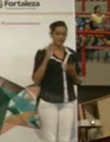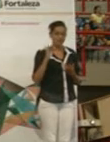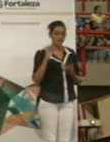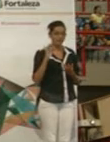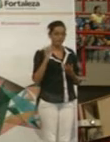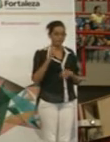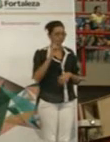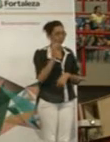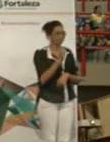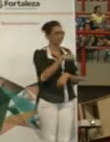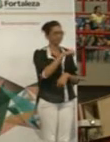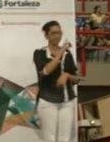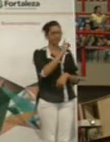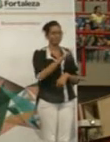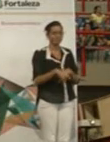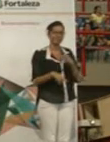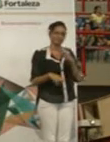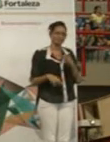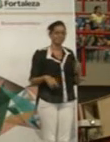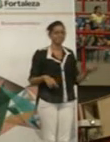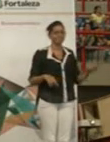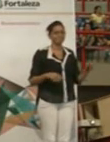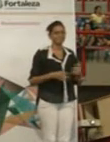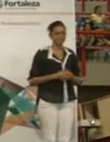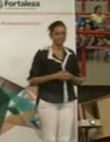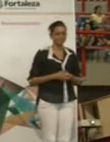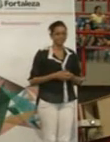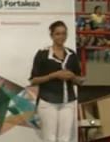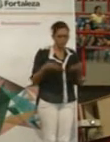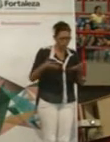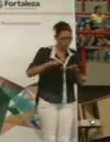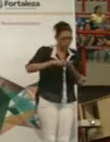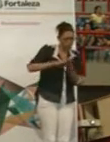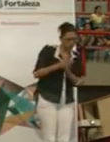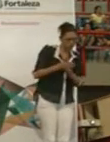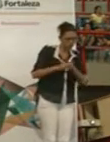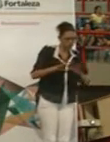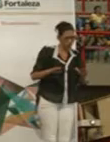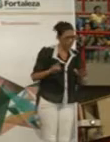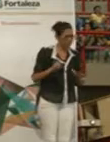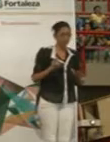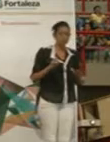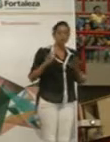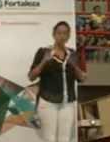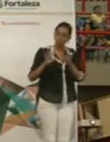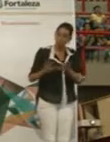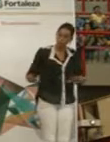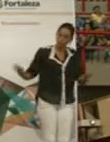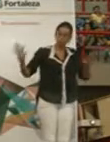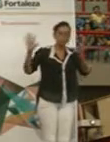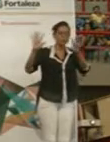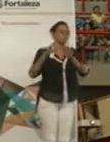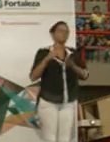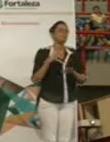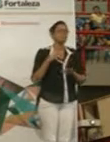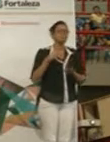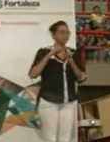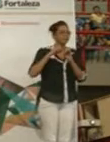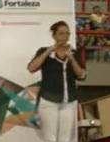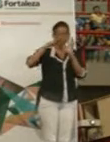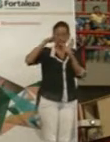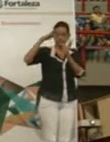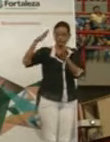futebol. Ele é na sociedade europeia, é no Brasil, é na América Latina. A violência